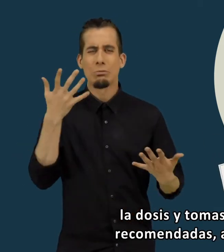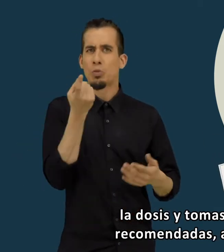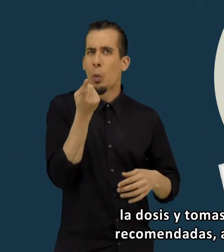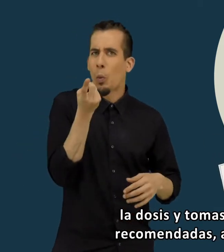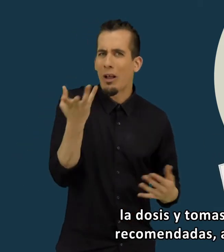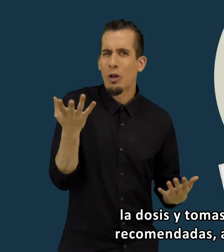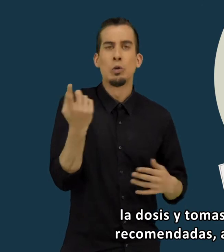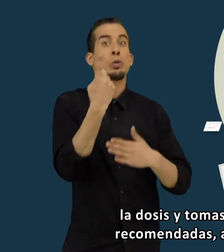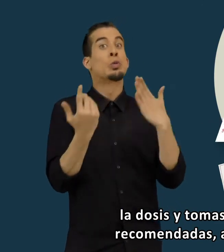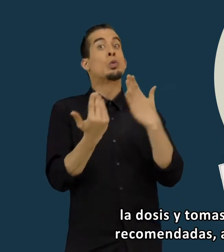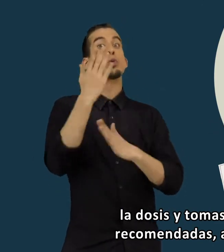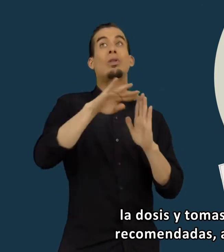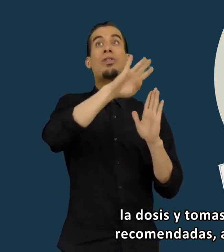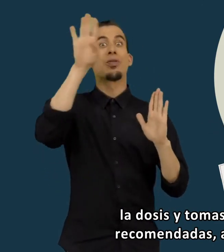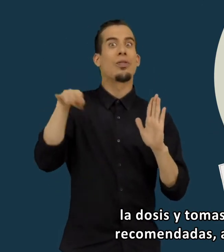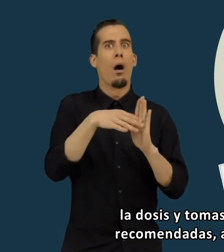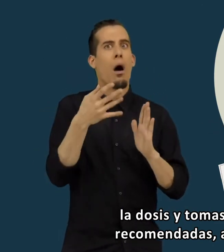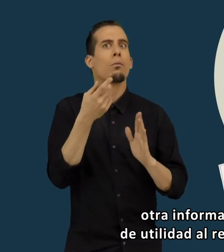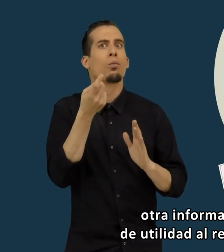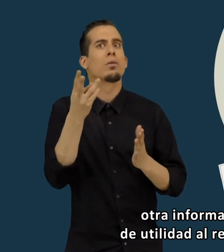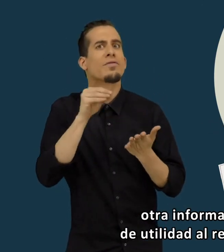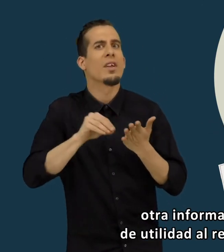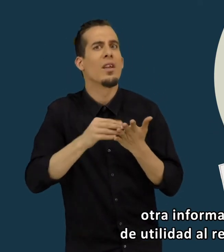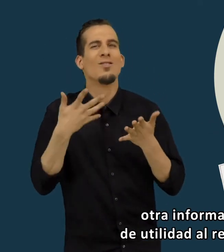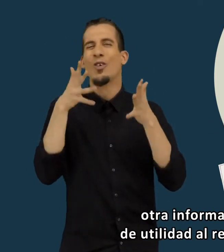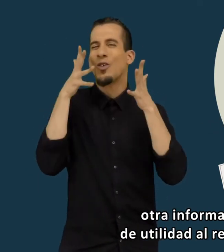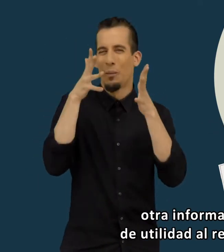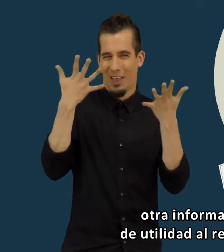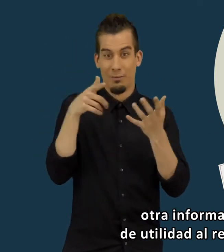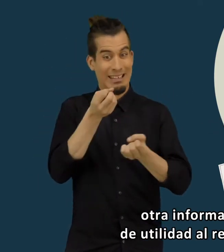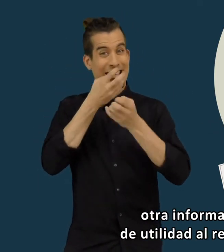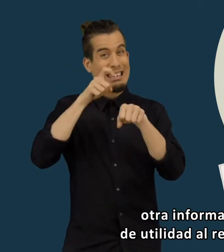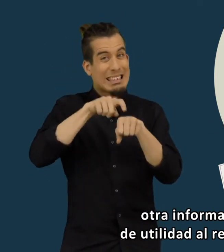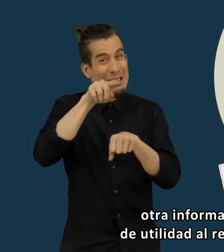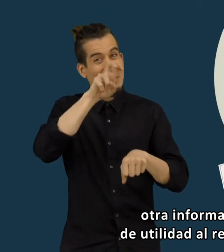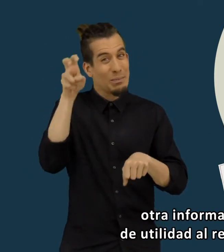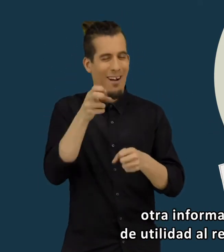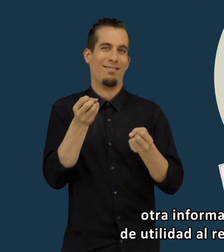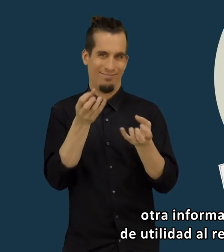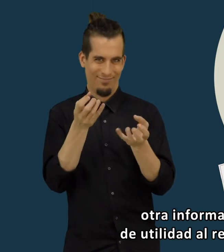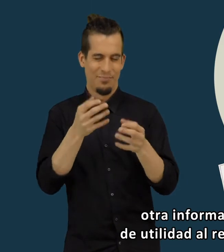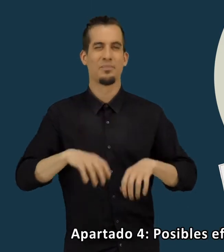y tomas diarias recomendadas, así como otra información de utilidad al respecto.